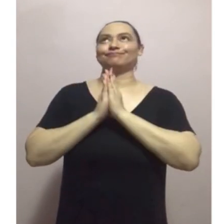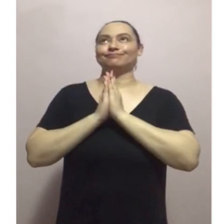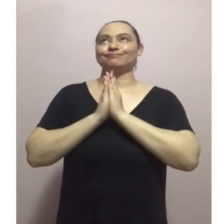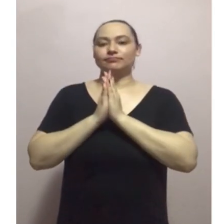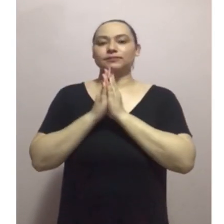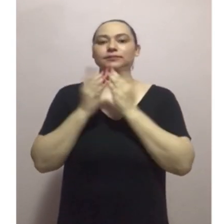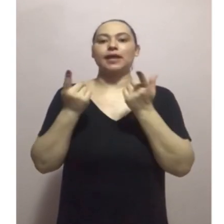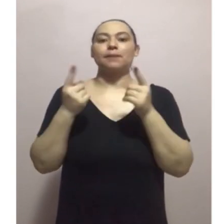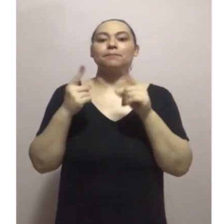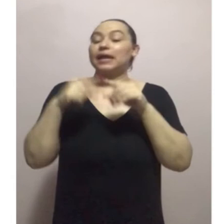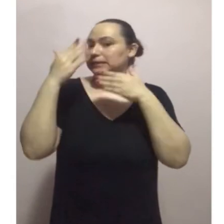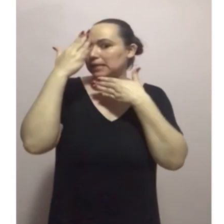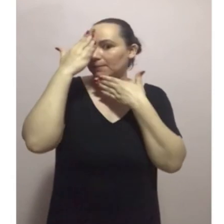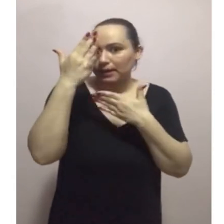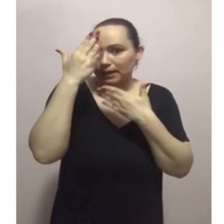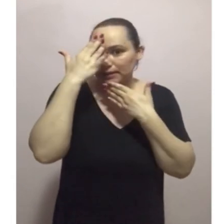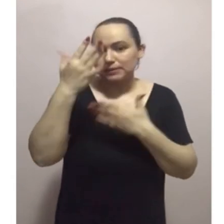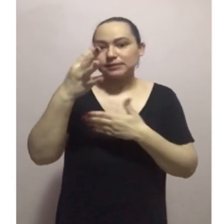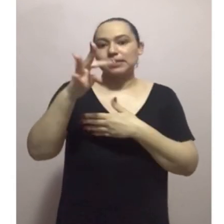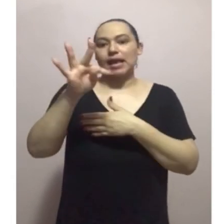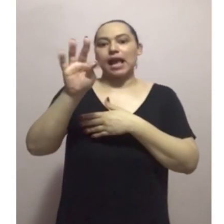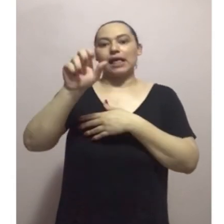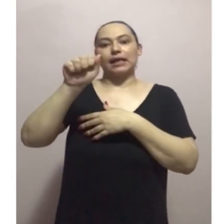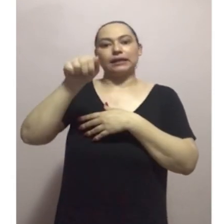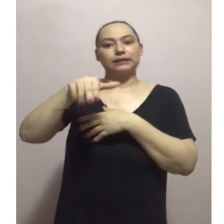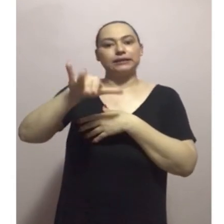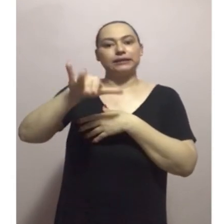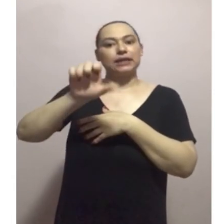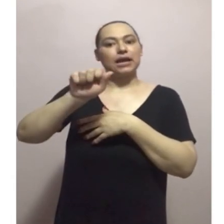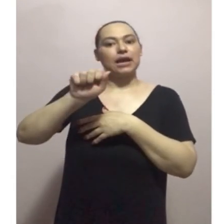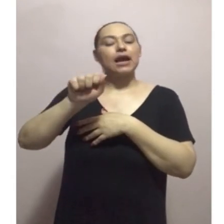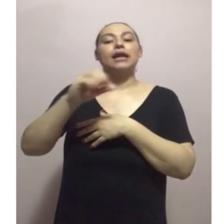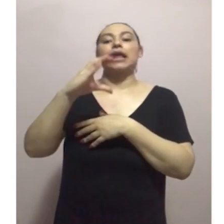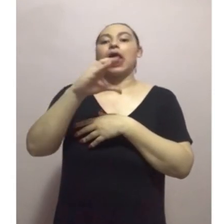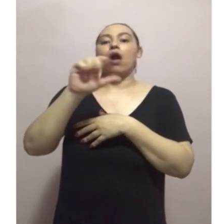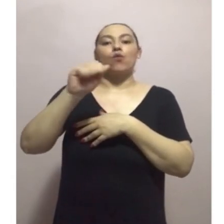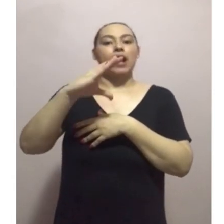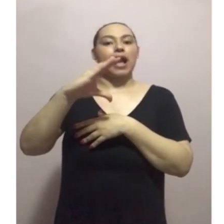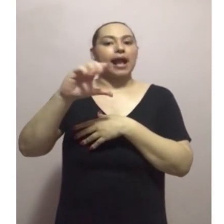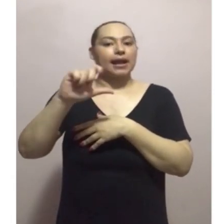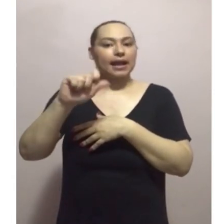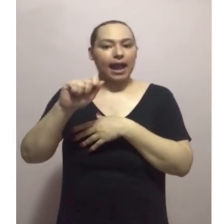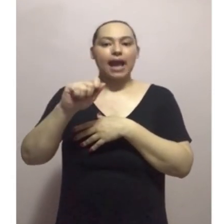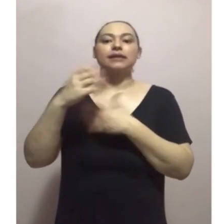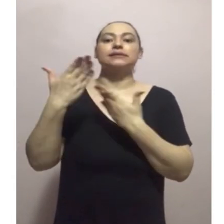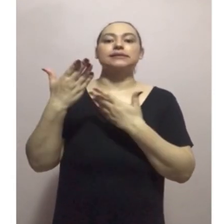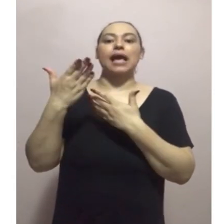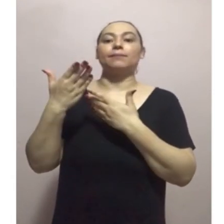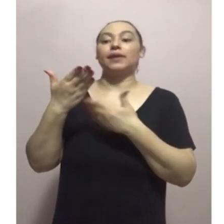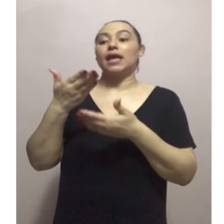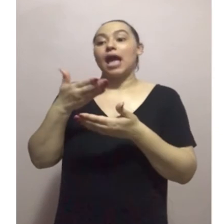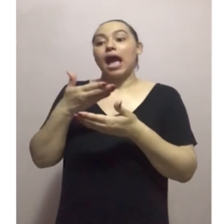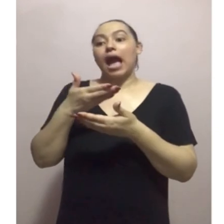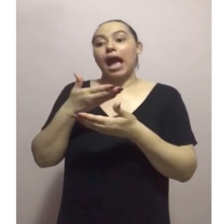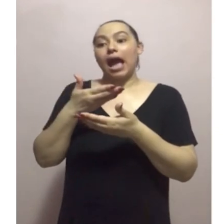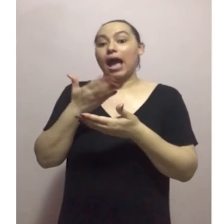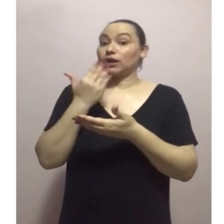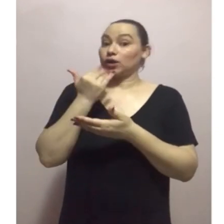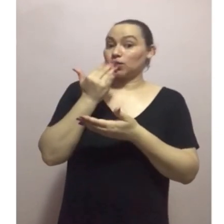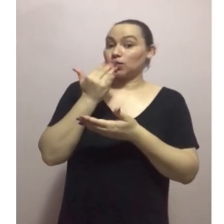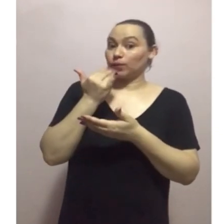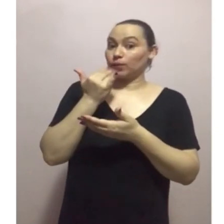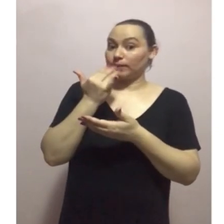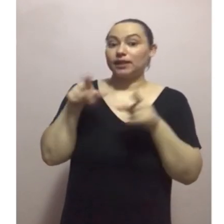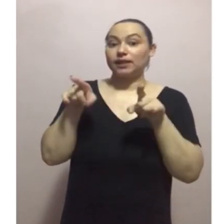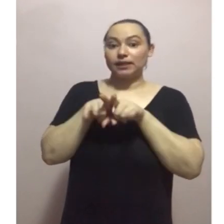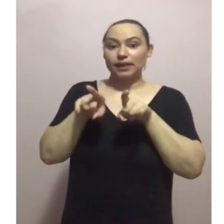com chefes, no caso, quero até agradecer aqui a Tânia, que no caso do Kaká, ela fornecia a nossa marmita dentro